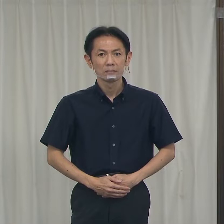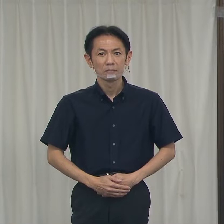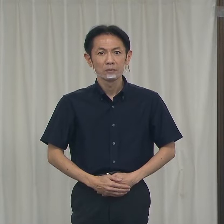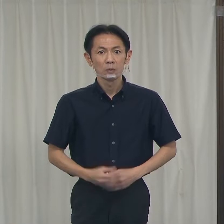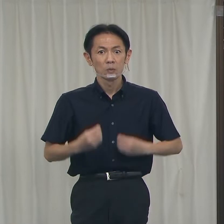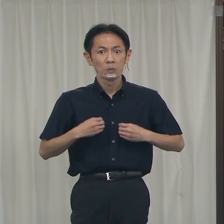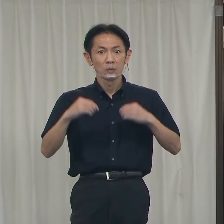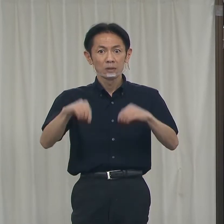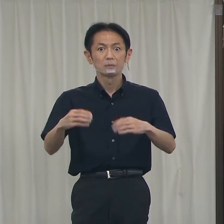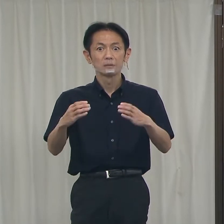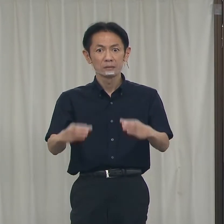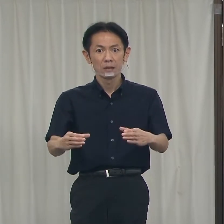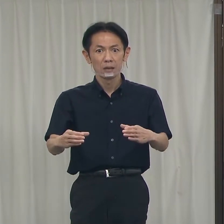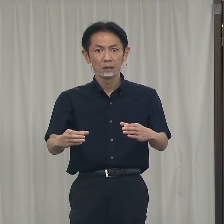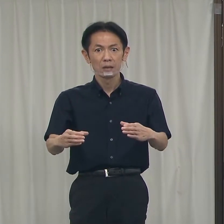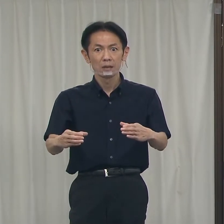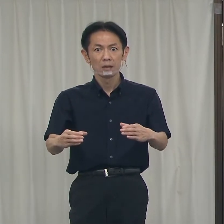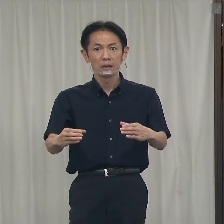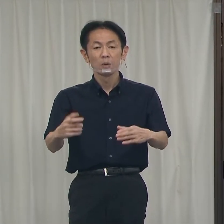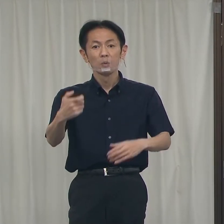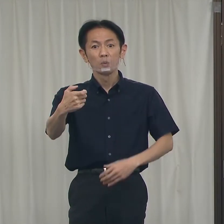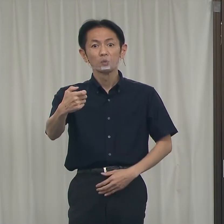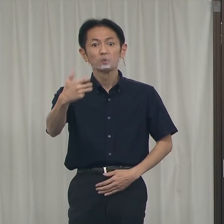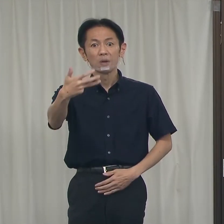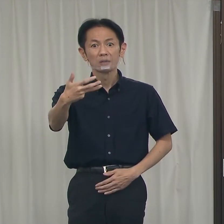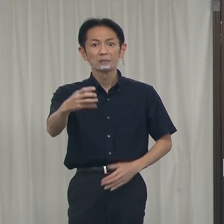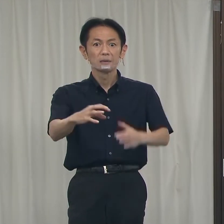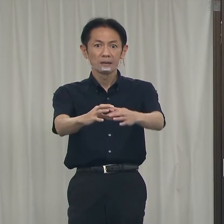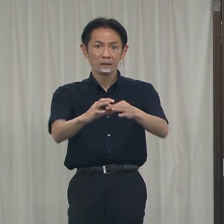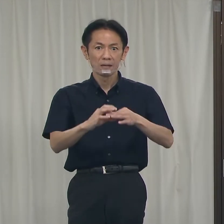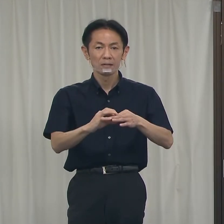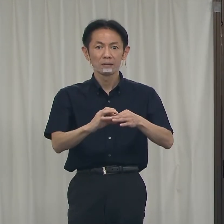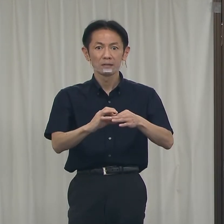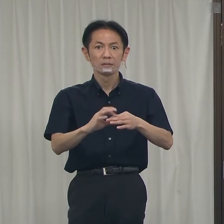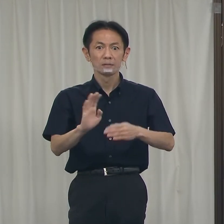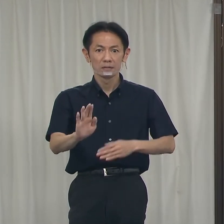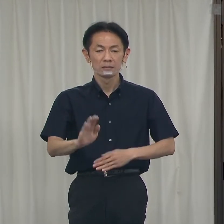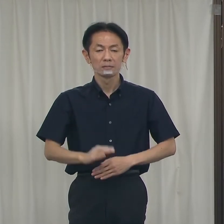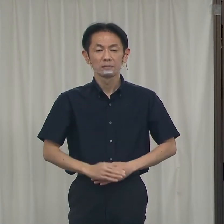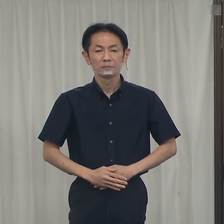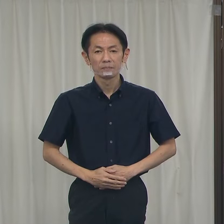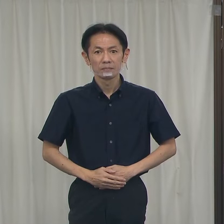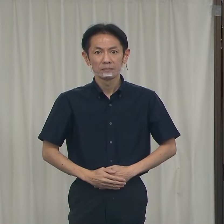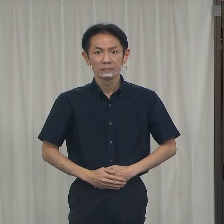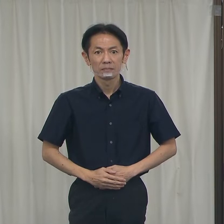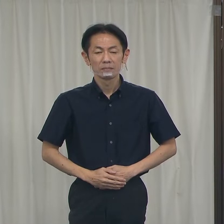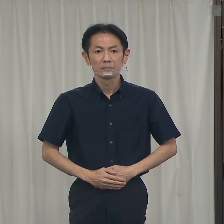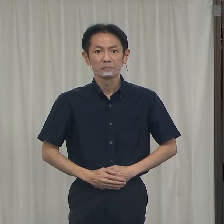クラスター68関連としております。